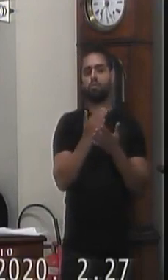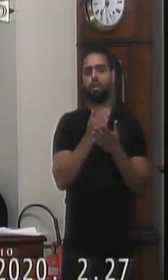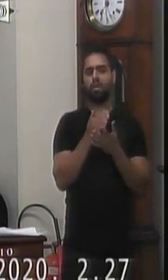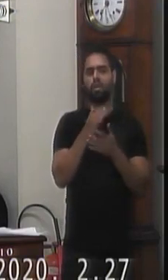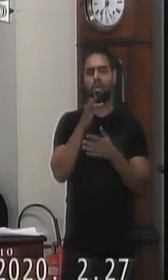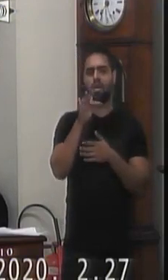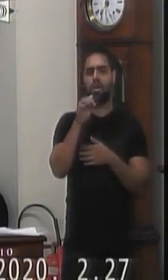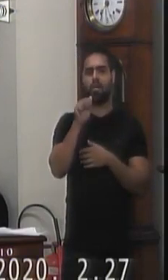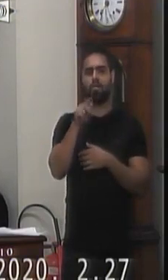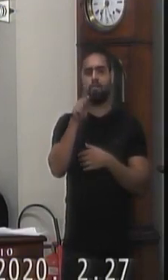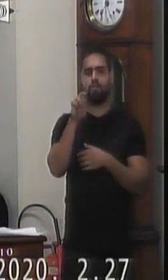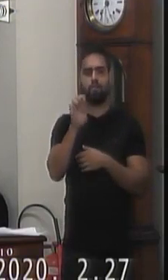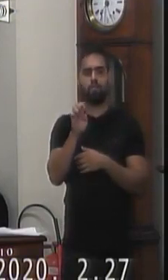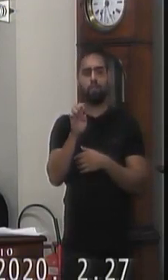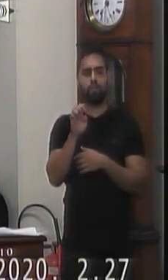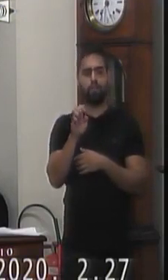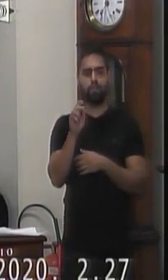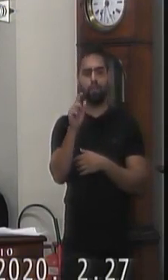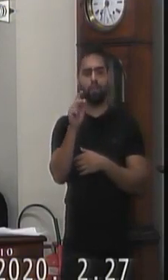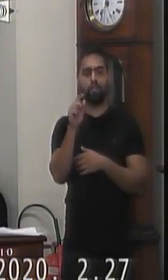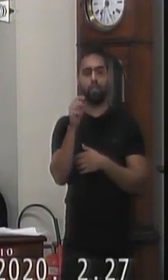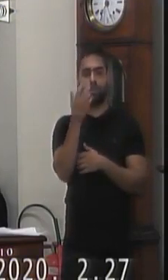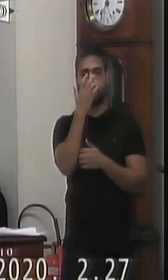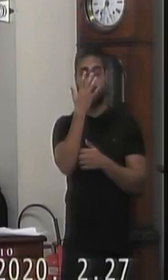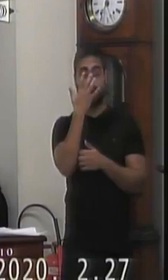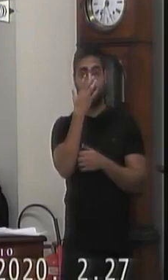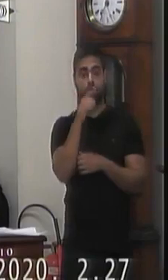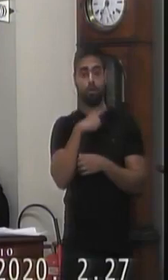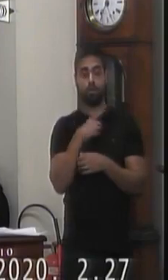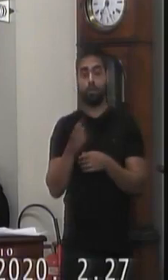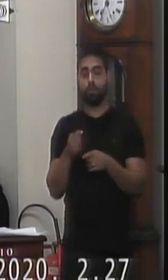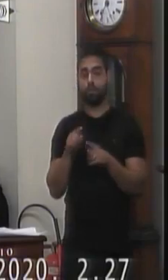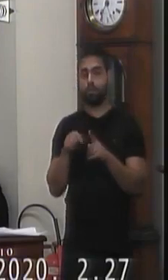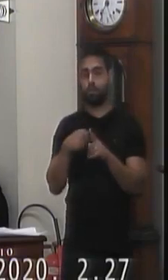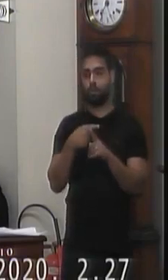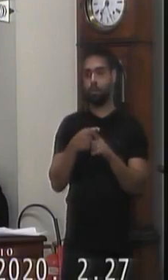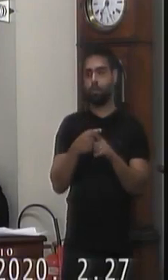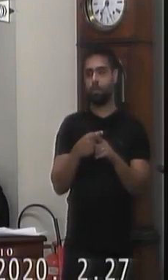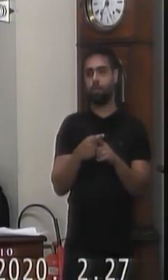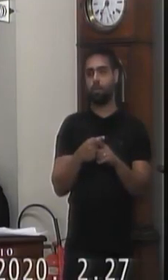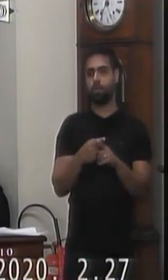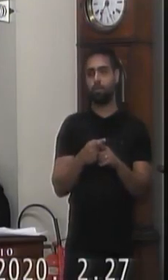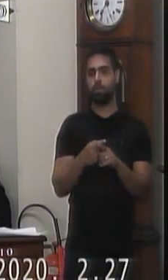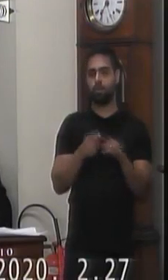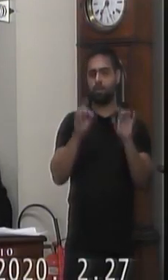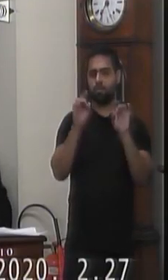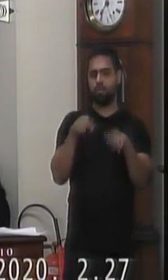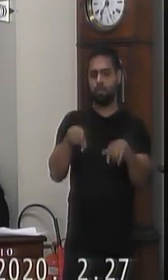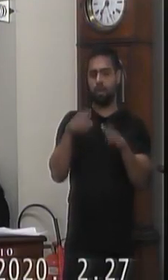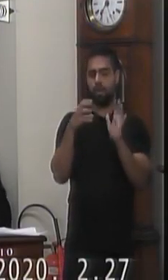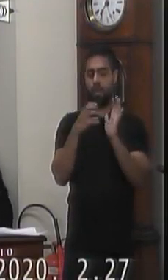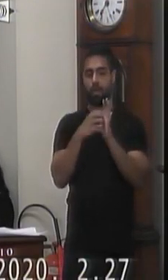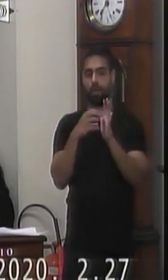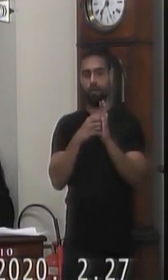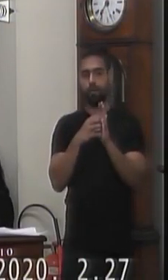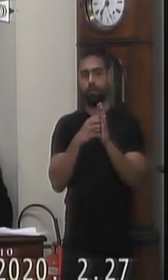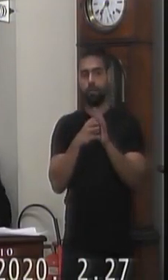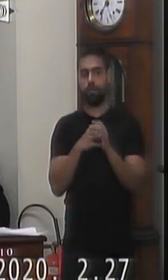news sobre o gasto do carnaval, do qual eles incluíram uma dotação orçamentária específica da